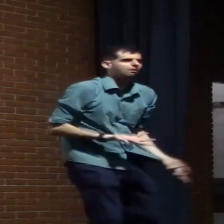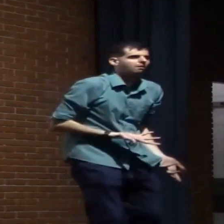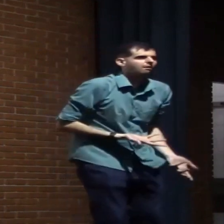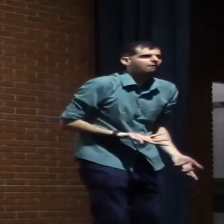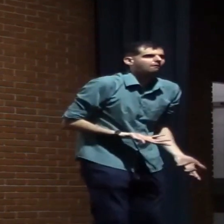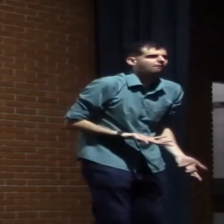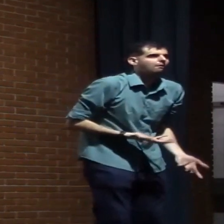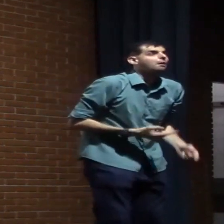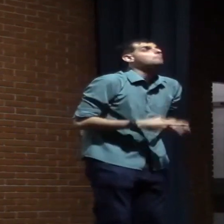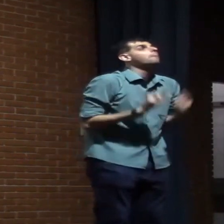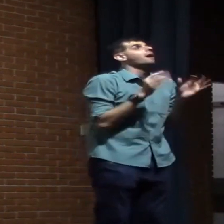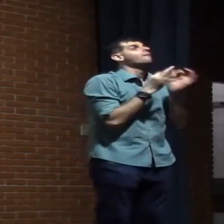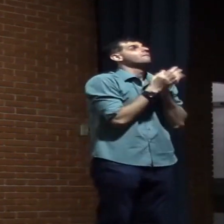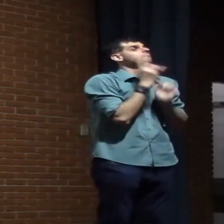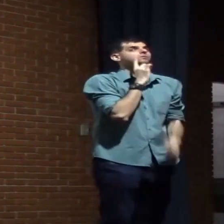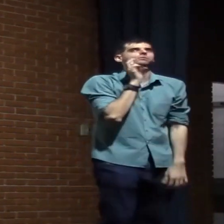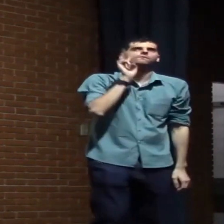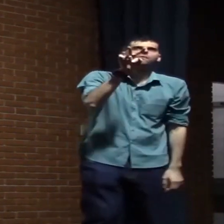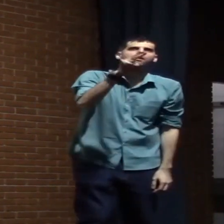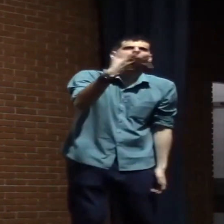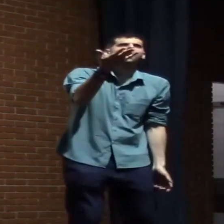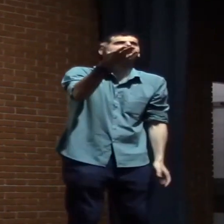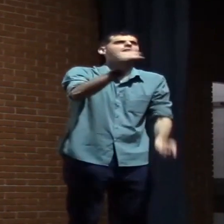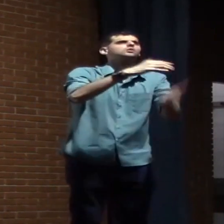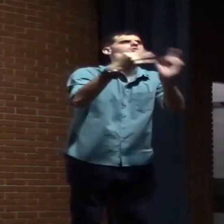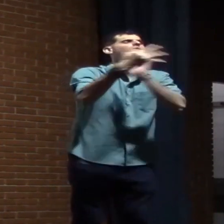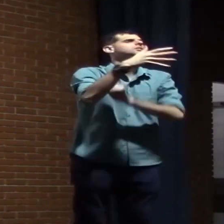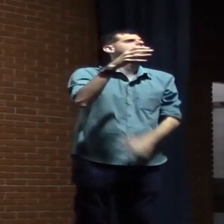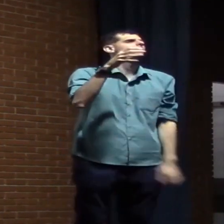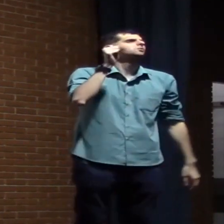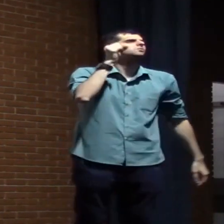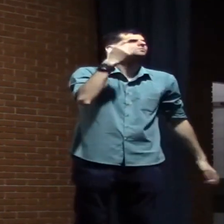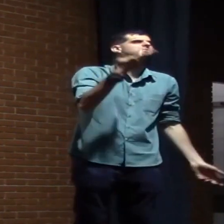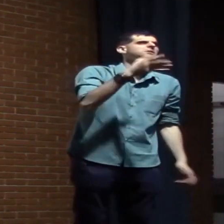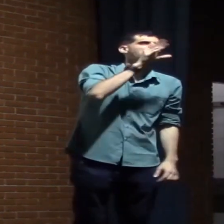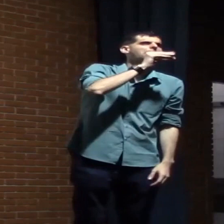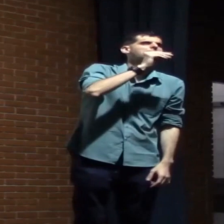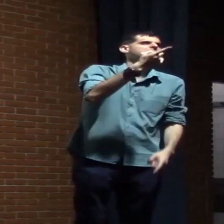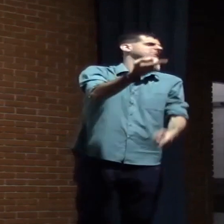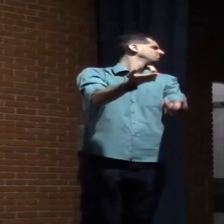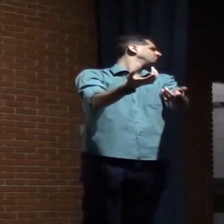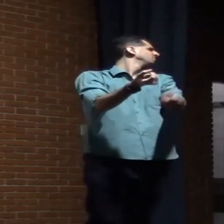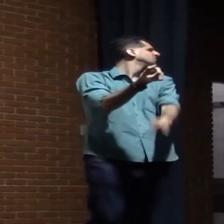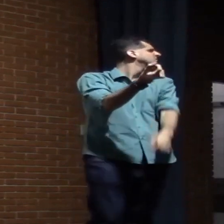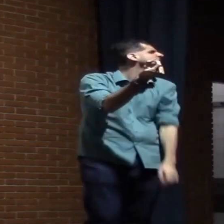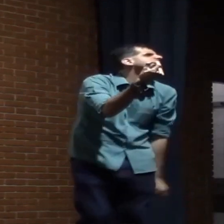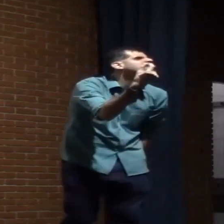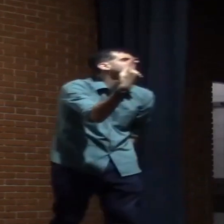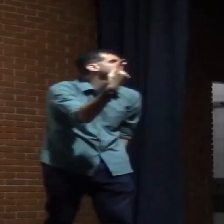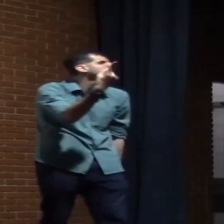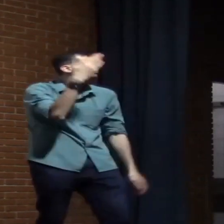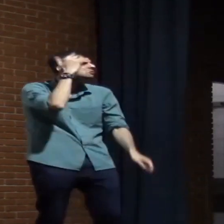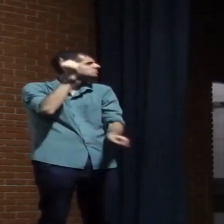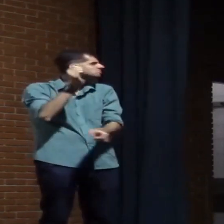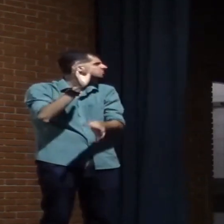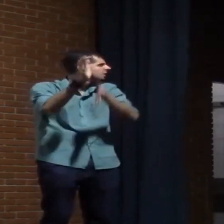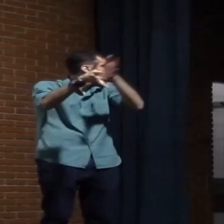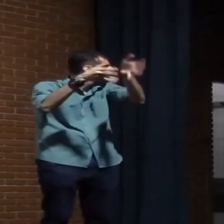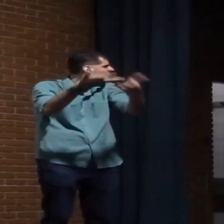filho surdo, é tranquilo, a aquisição de linguagem vai ser totalmente natural, a aquisição de mundo vai ser natural, né?